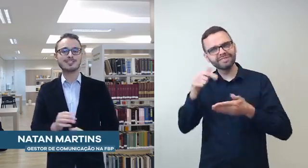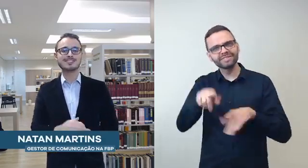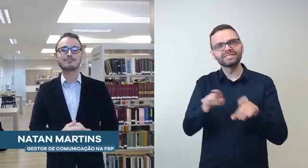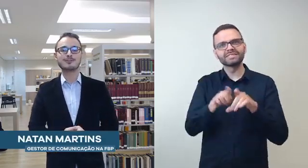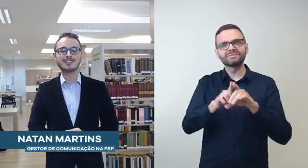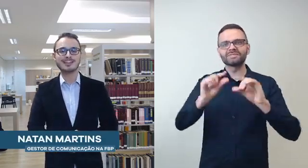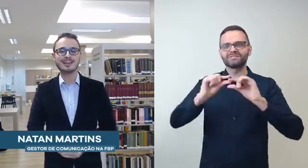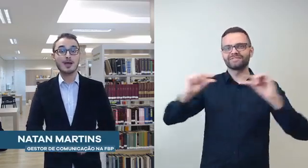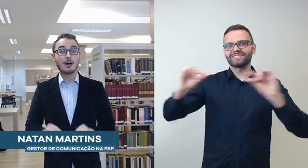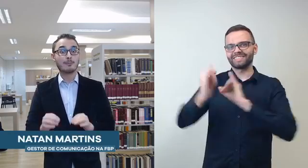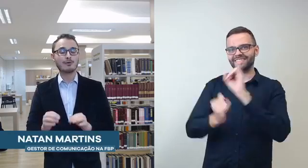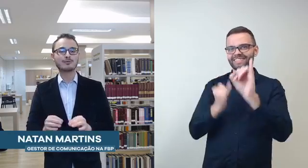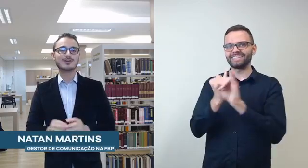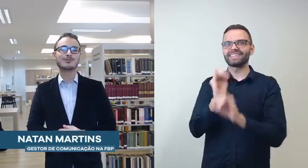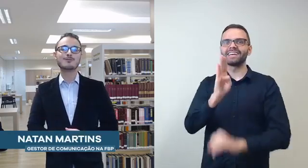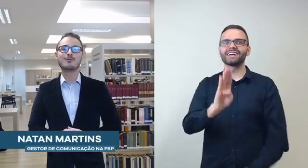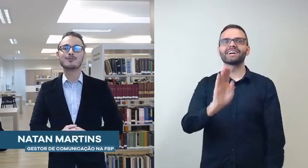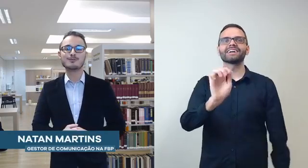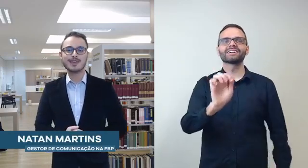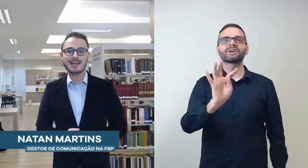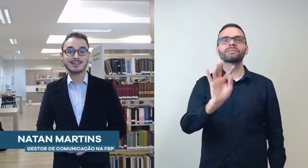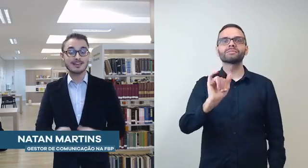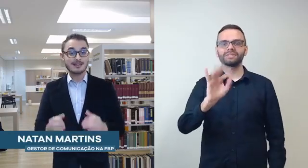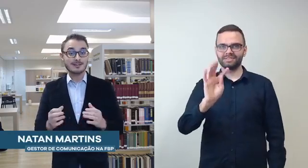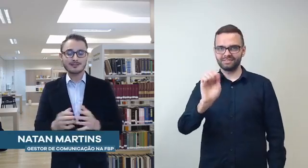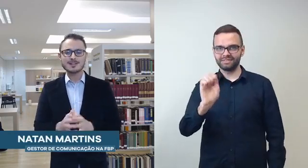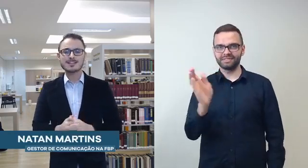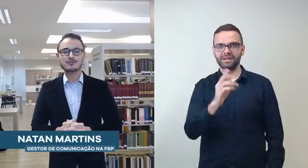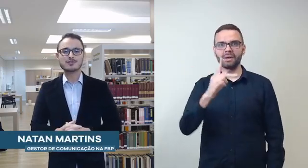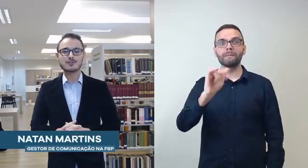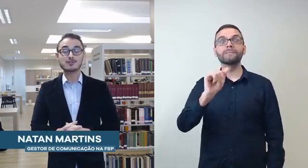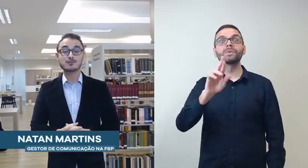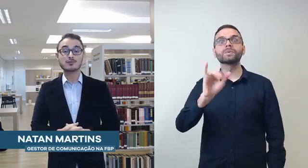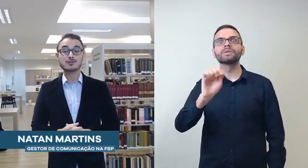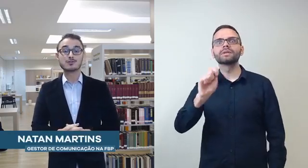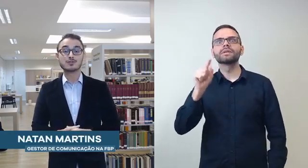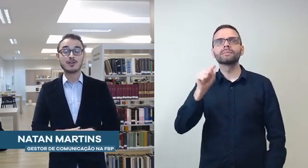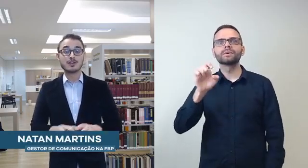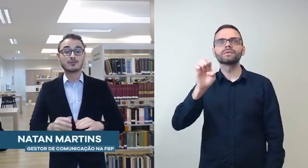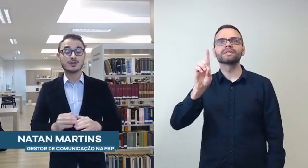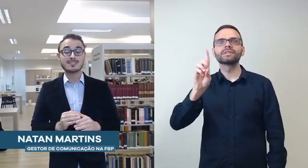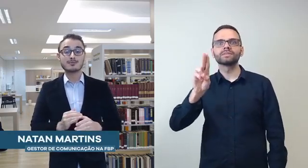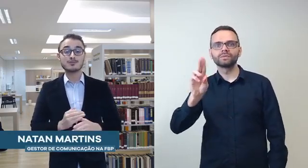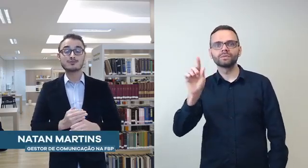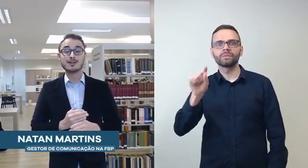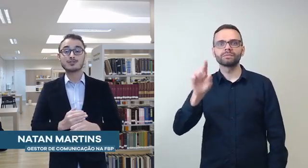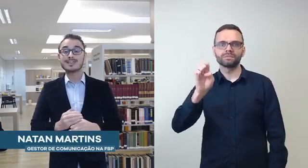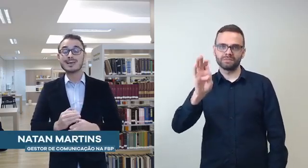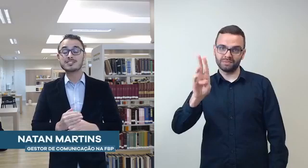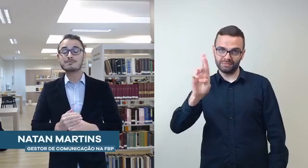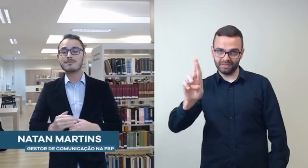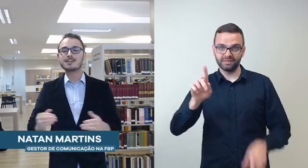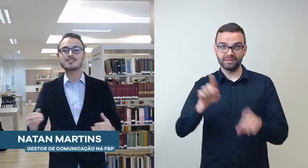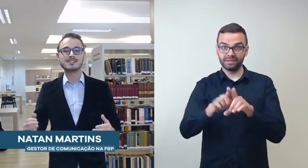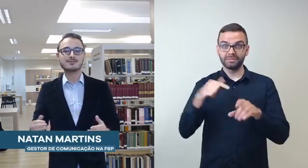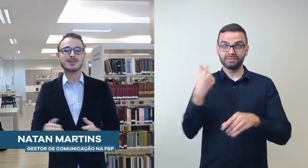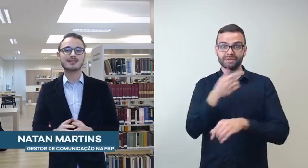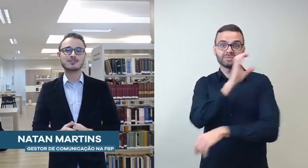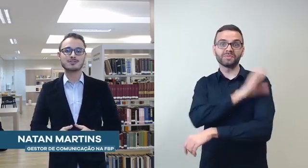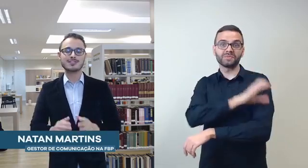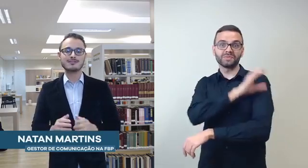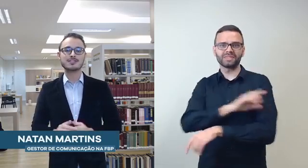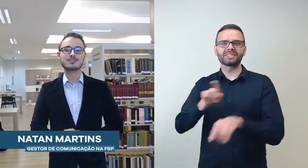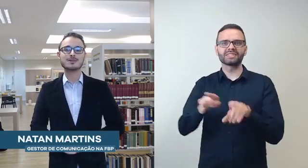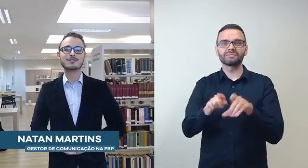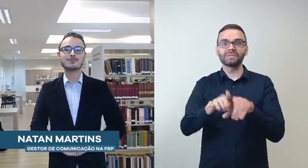batistapioneira.edu.br. Venha conhecer dos nossos cursos, Nós temos uma jornada de mais de 50 anos